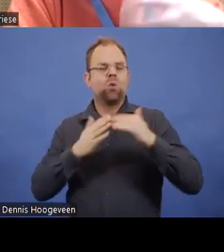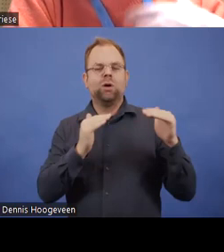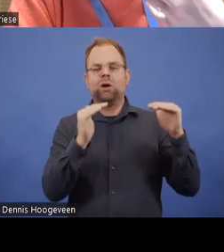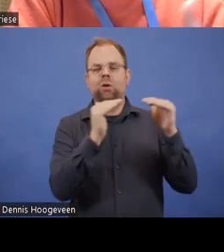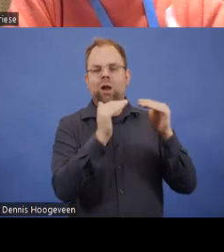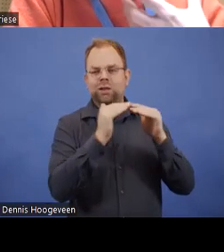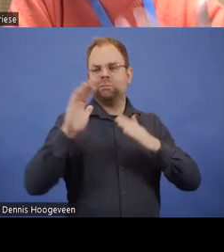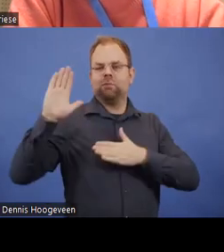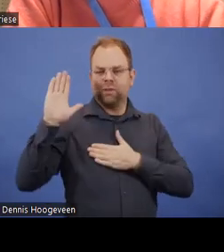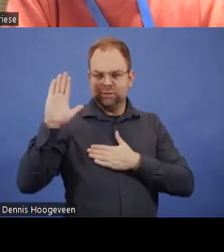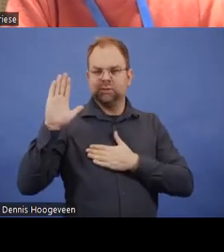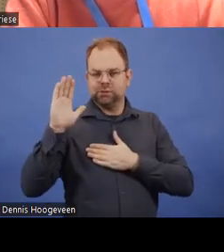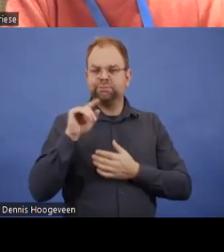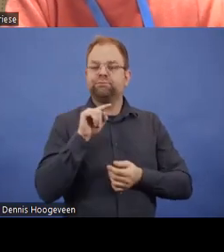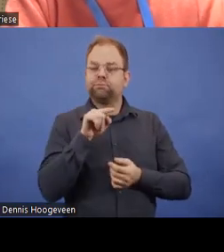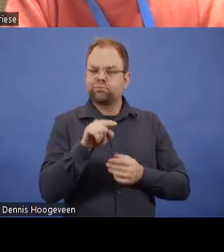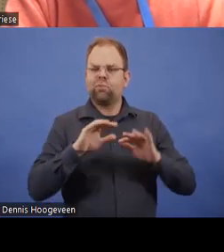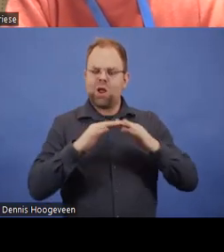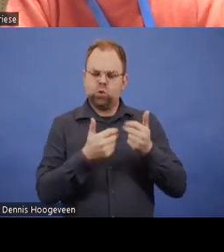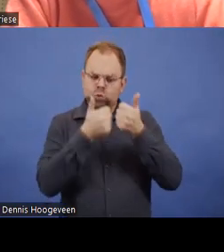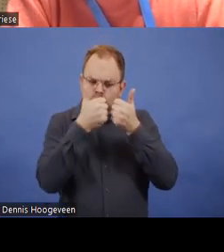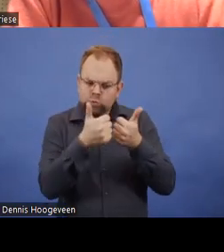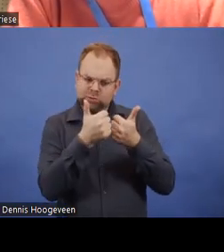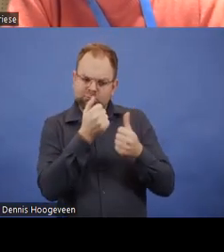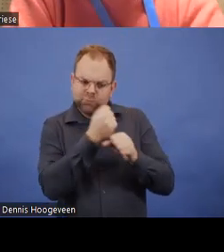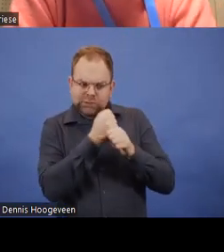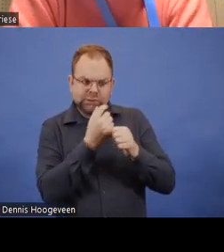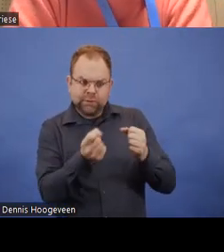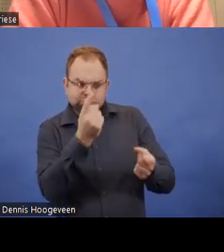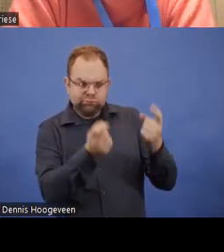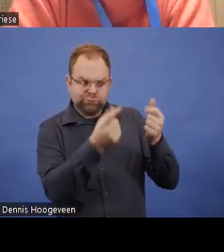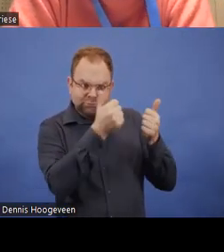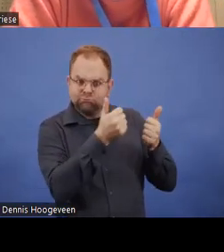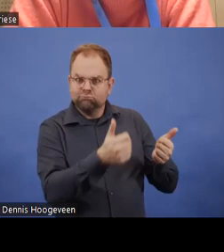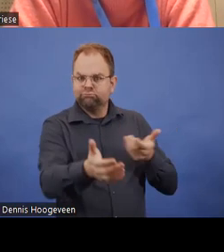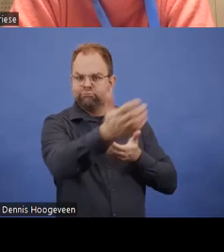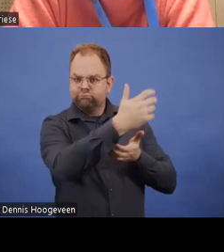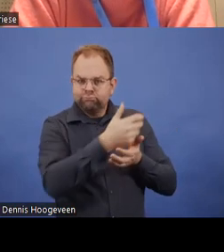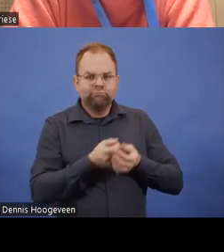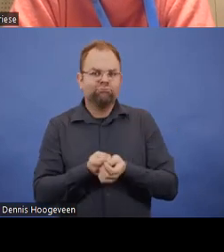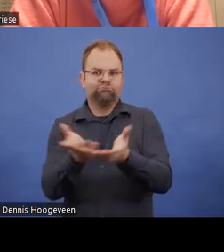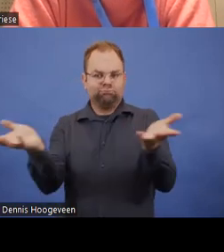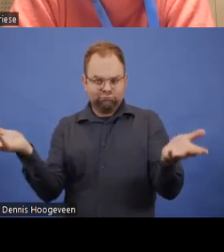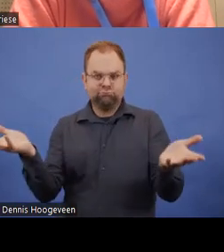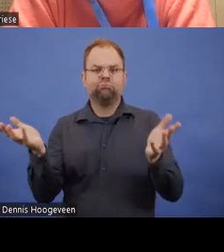las lecciones aprendidas y buenas prácticas. Y estoy segura que este